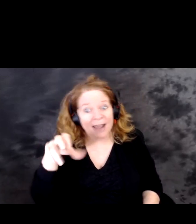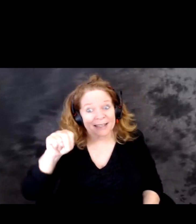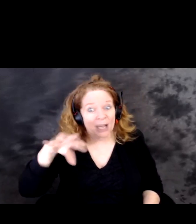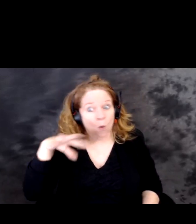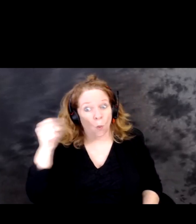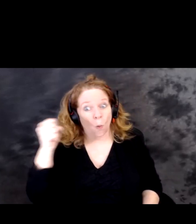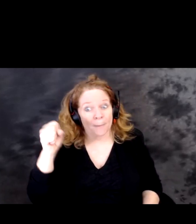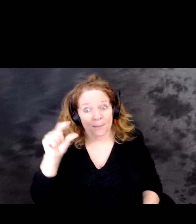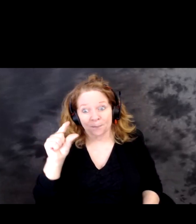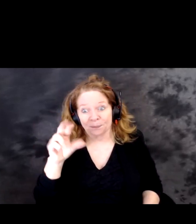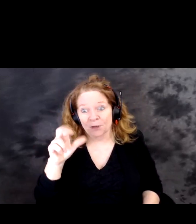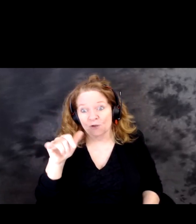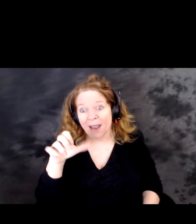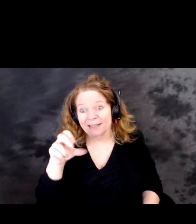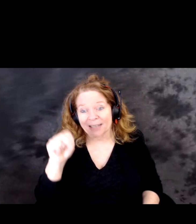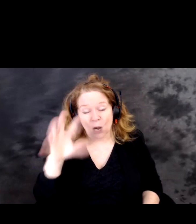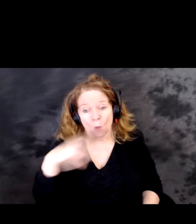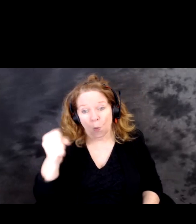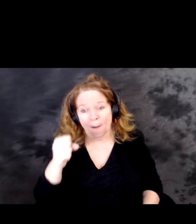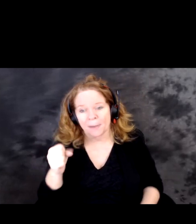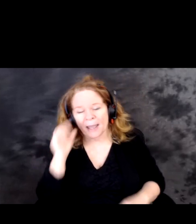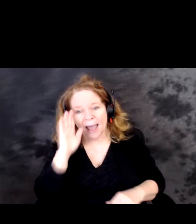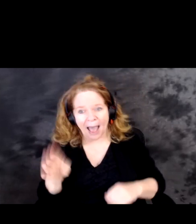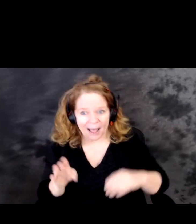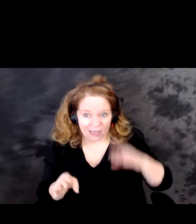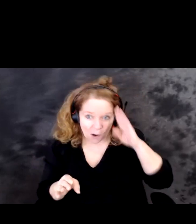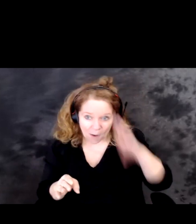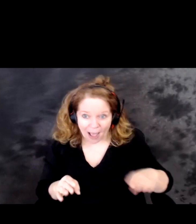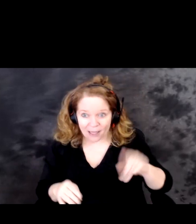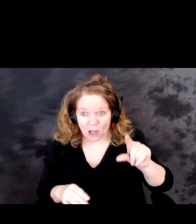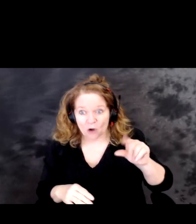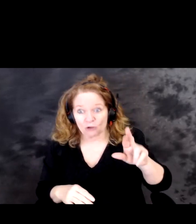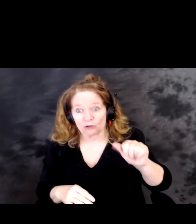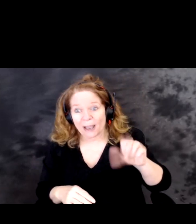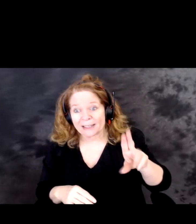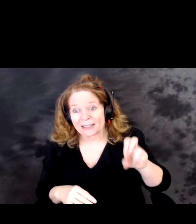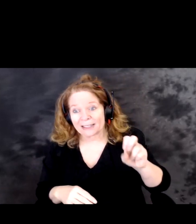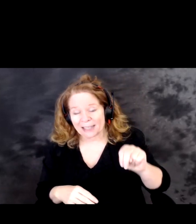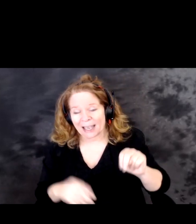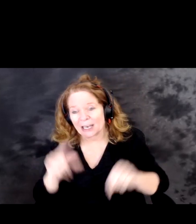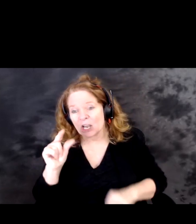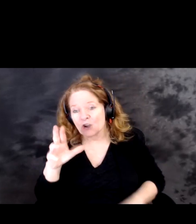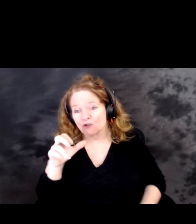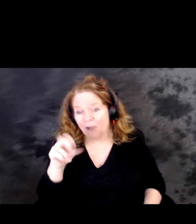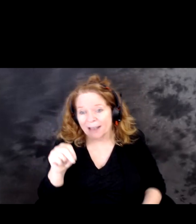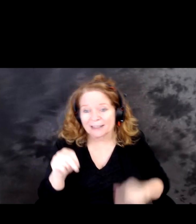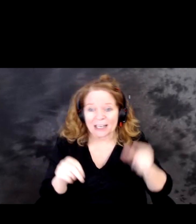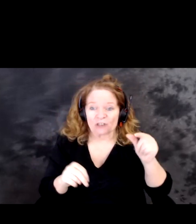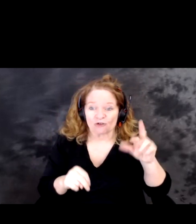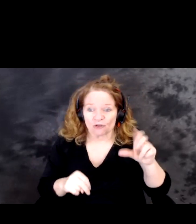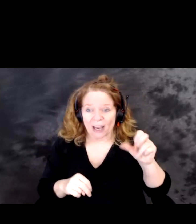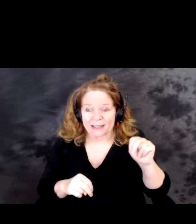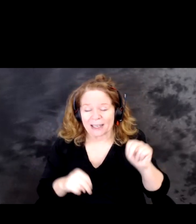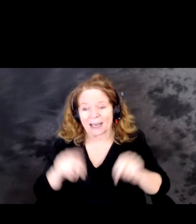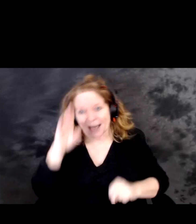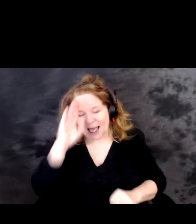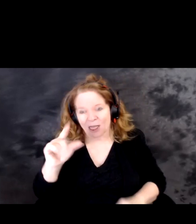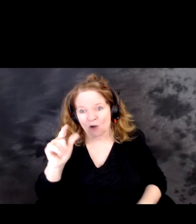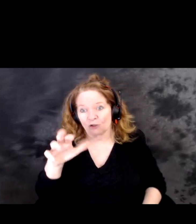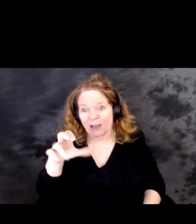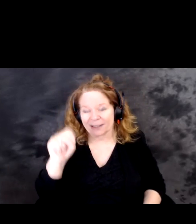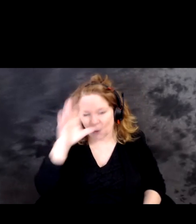hola, Grayson. Woo, Grayson. Hola, hola, Grayson, Grayson. Hola, Grayson,